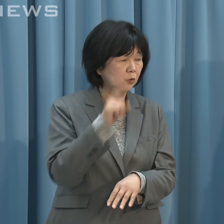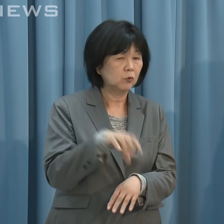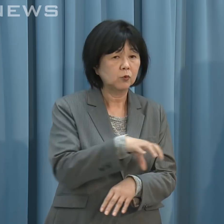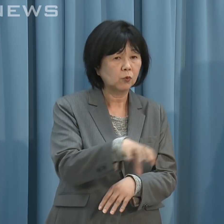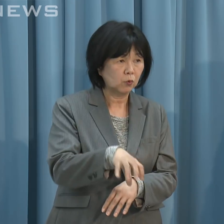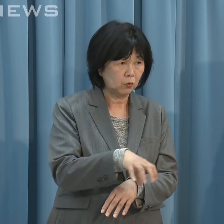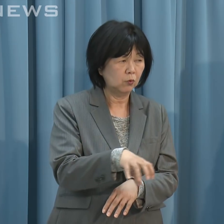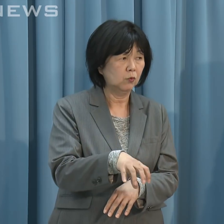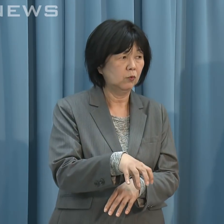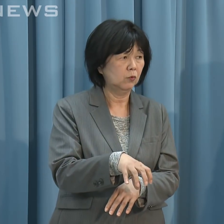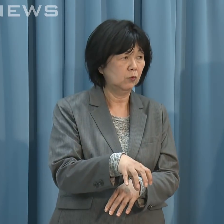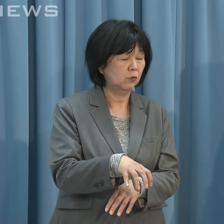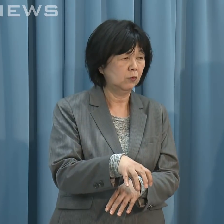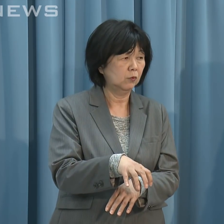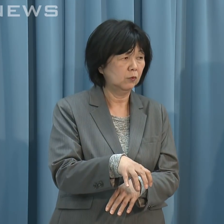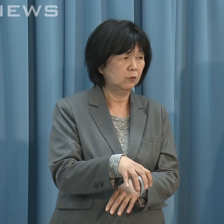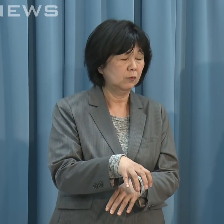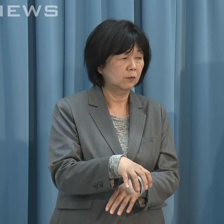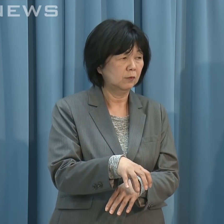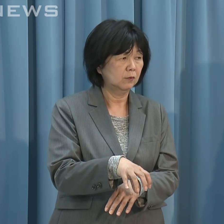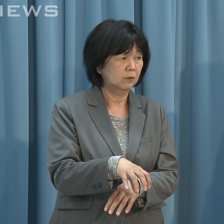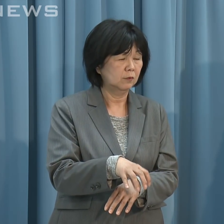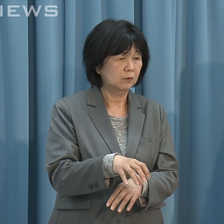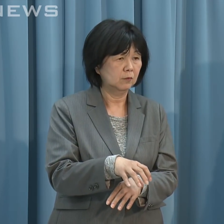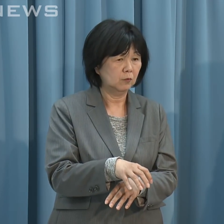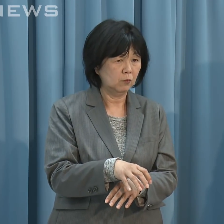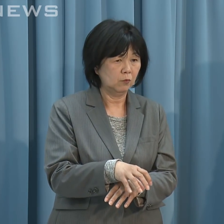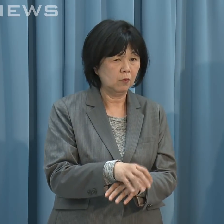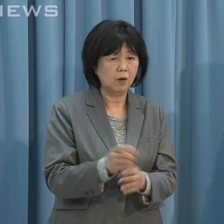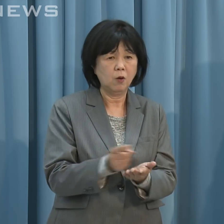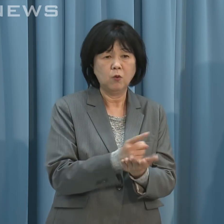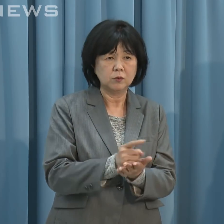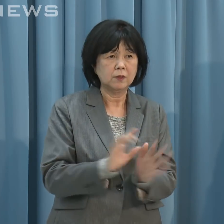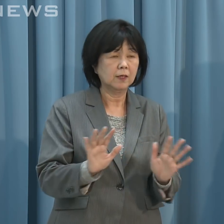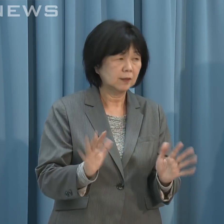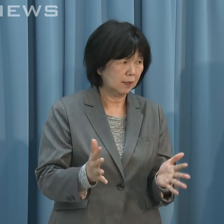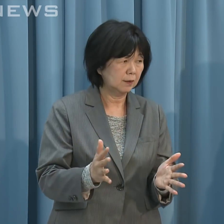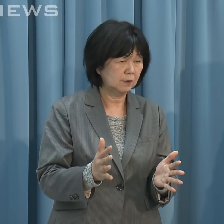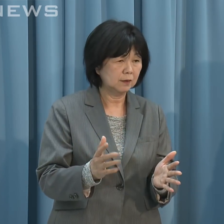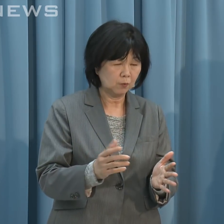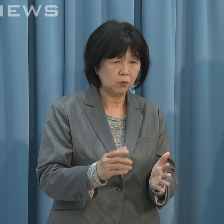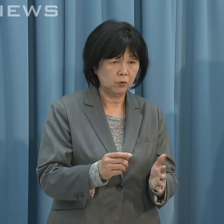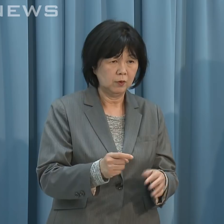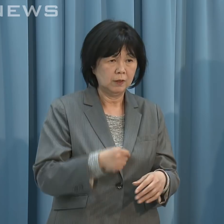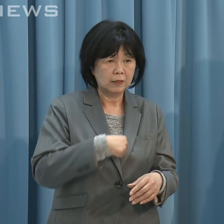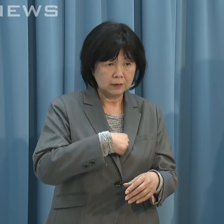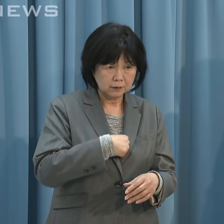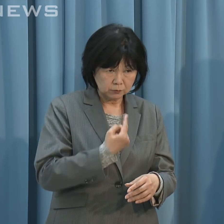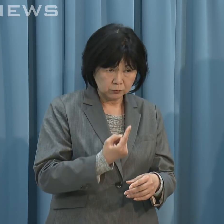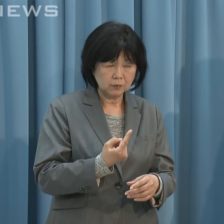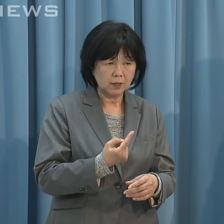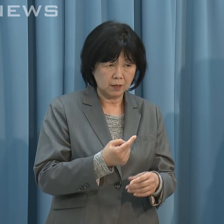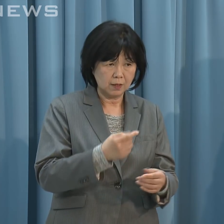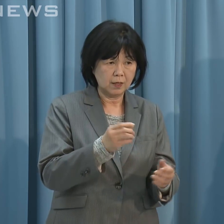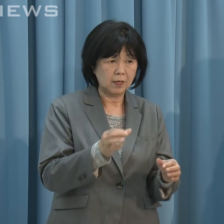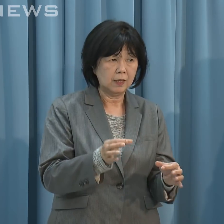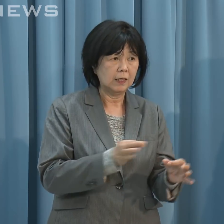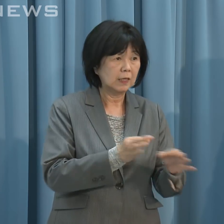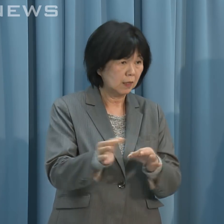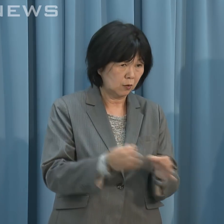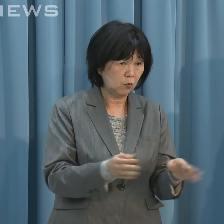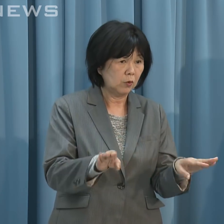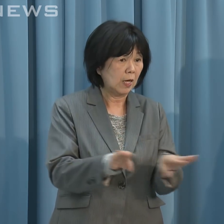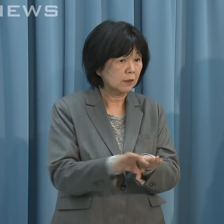その市のそのこの方針がないわけですけども、自発的に休業しているところとか支援が必要にもなるんです